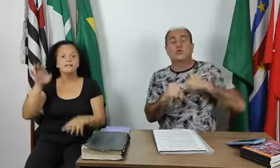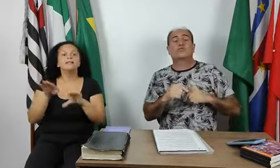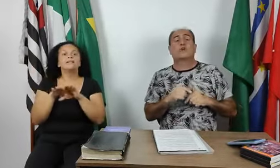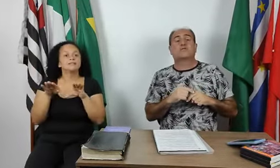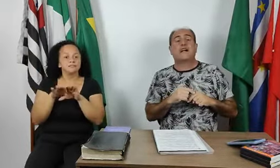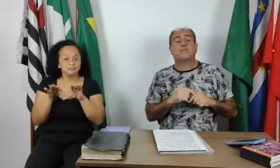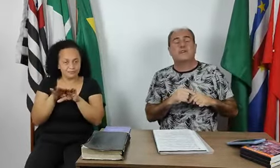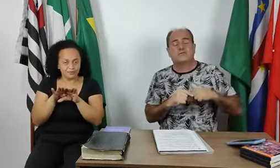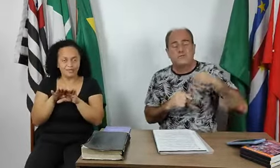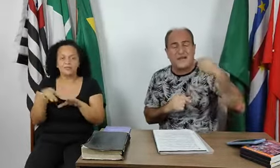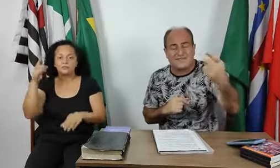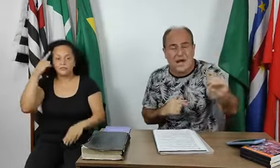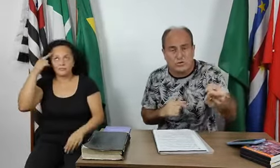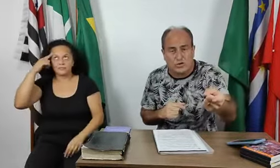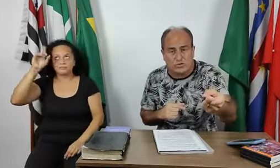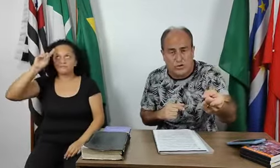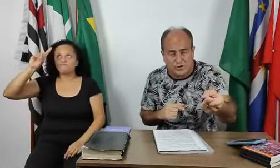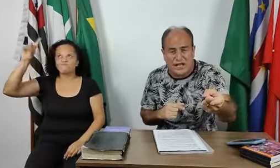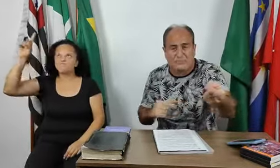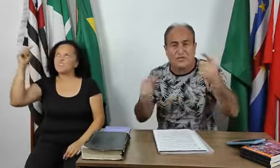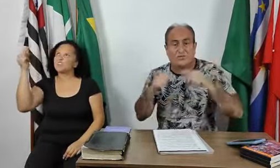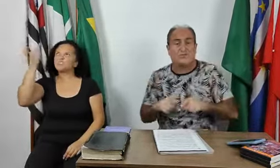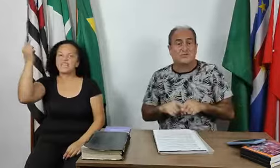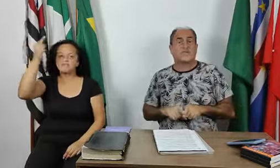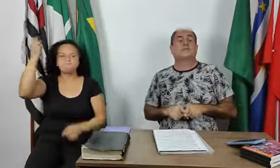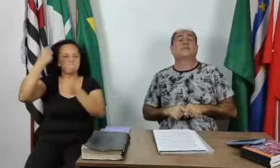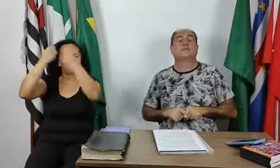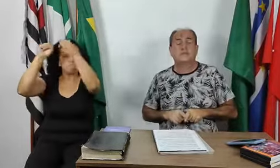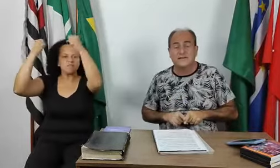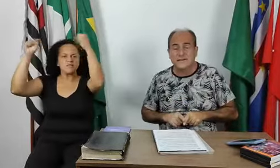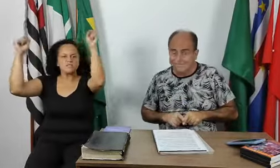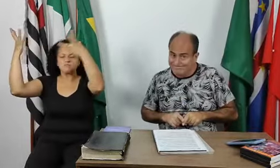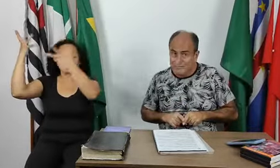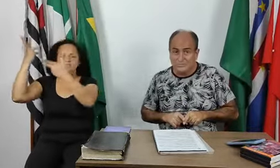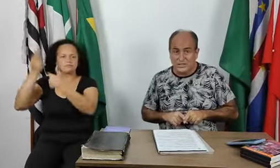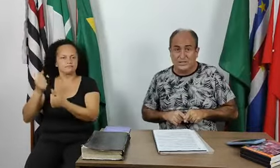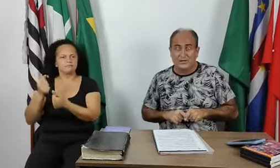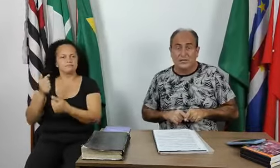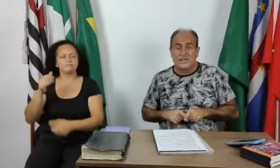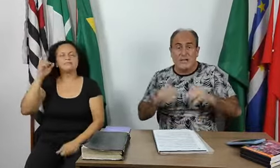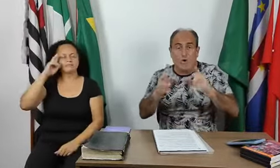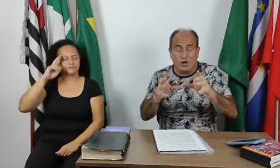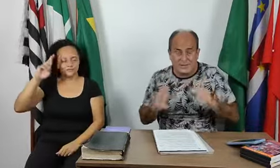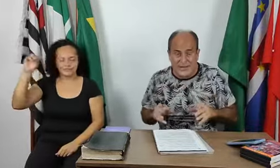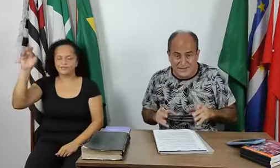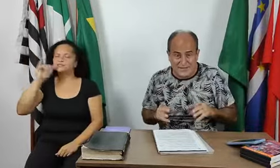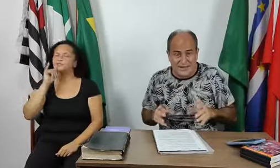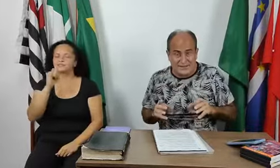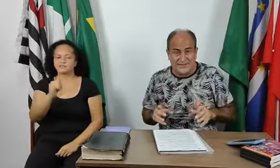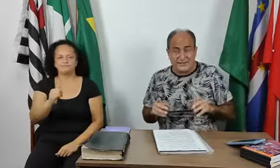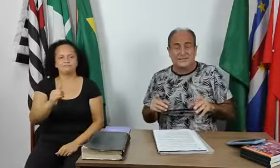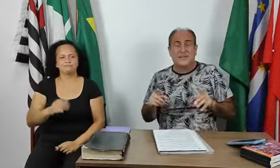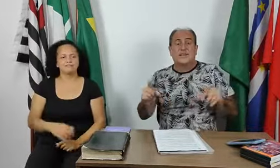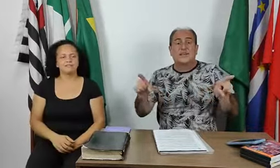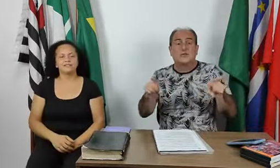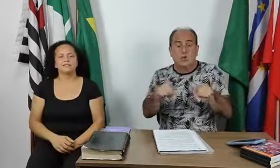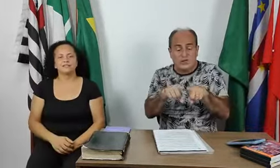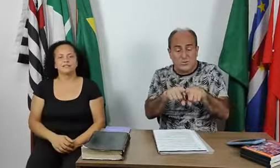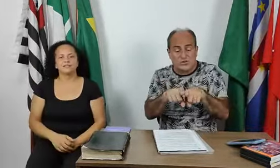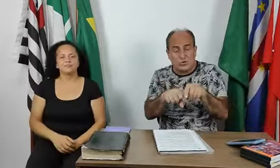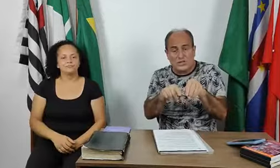e os meus caminhos mais altos que os vossos caminhos, diz o Senhor. Entendeu? E Amós 3,3 diz